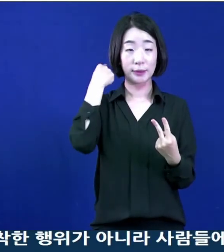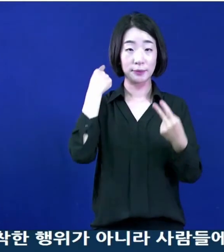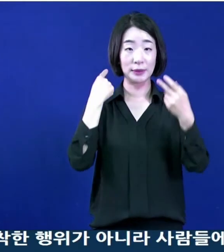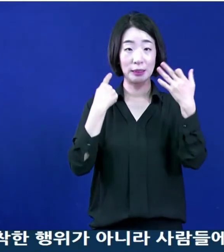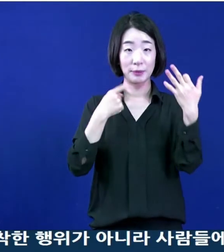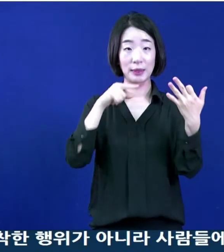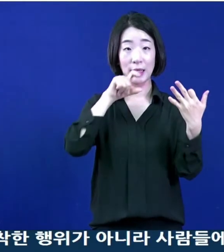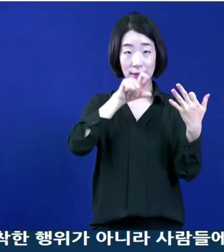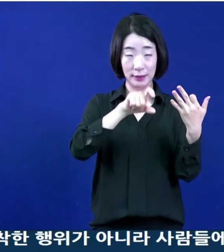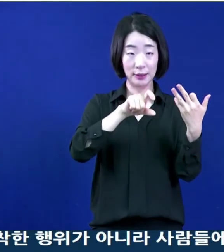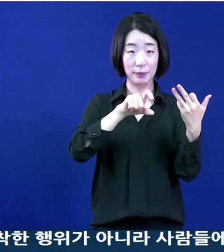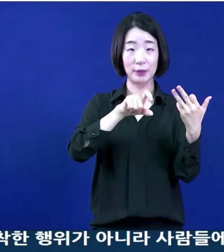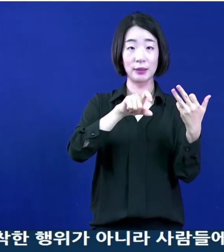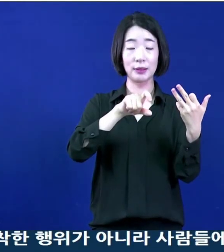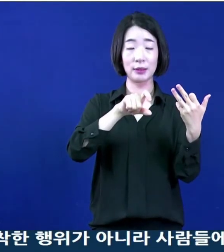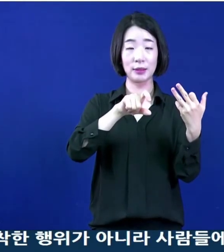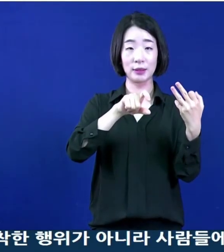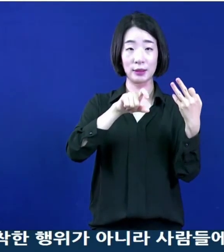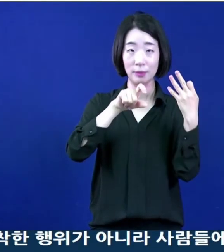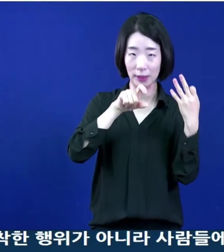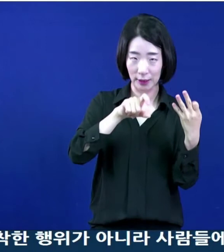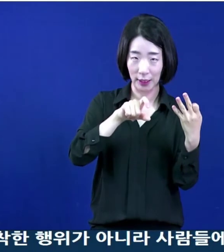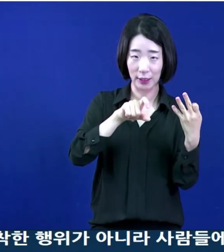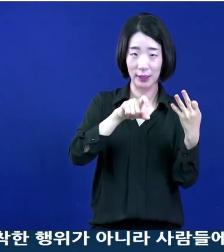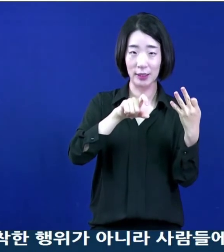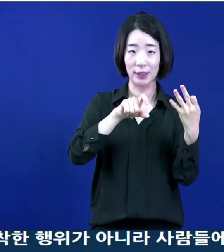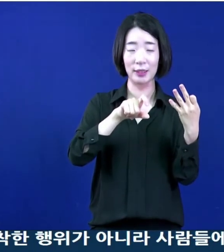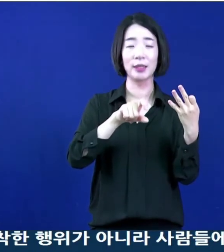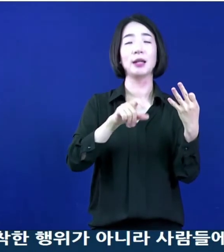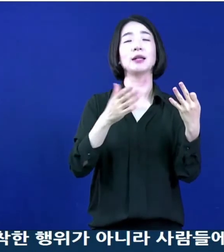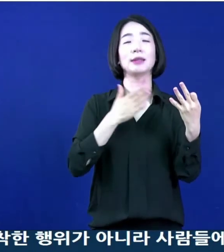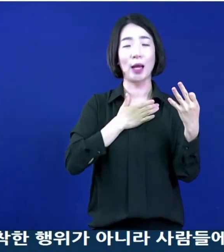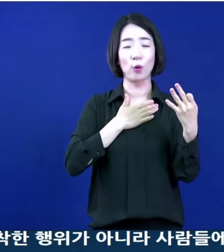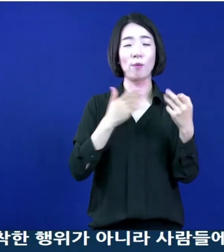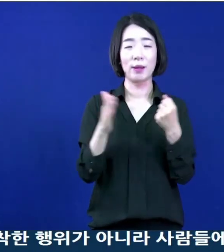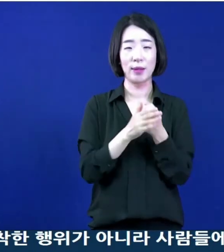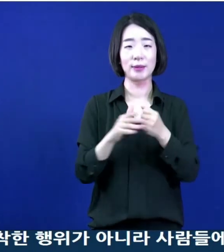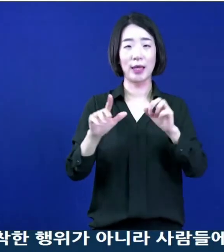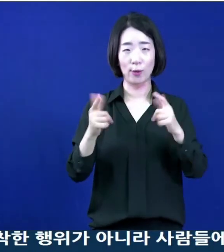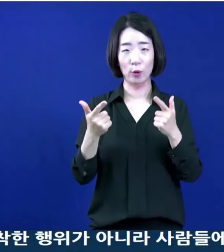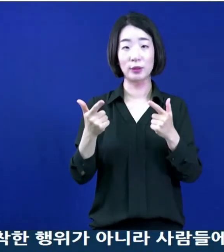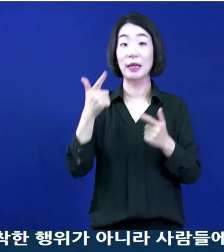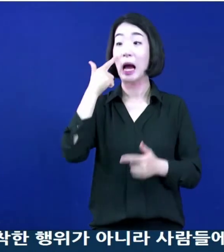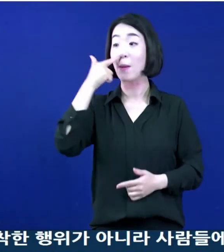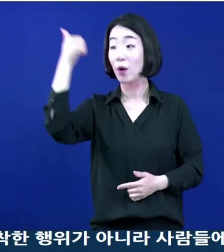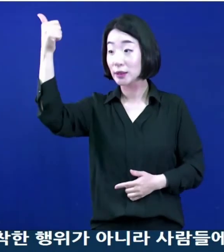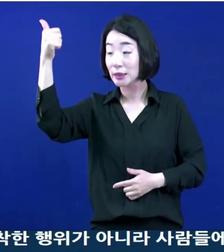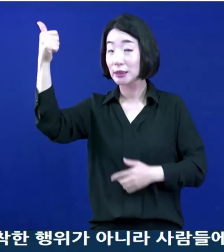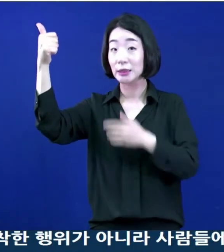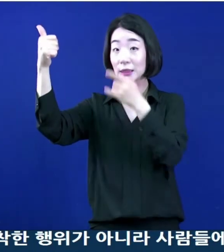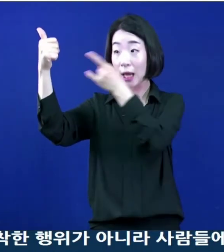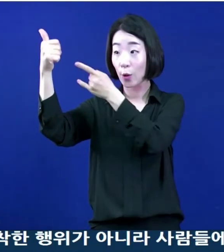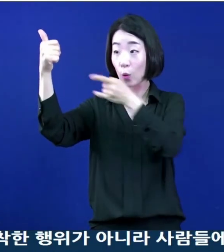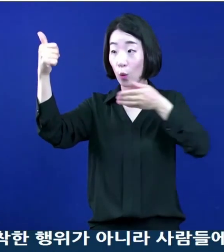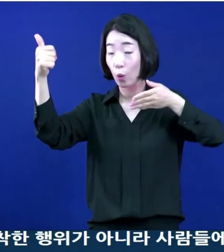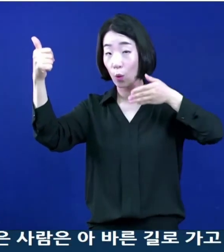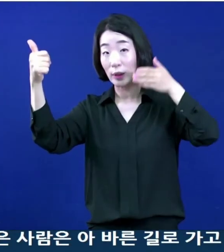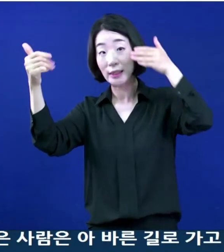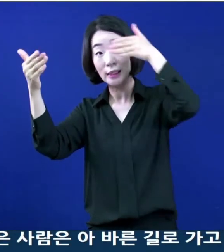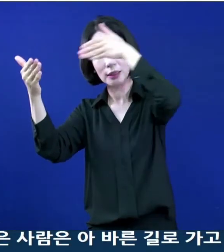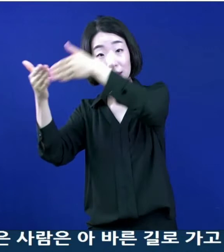나는 길이요 진리요 생명이니 나로 말미암지 않고는 아버지께 이를 자가 없느니라.